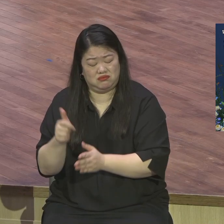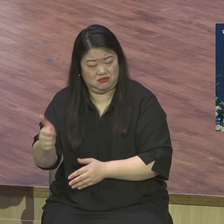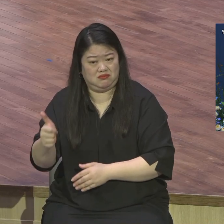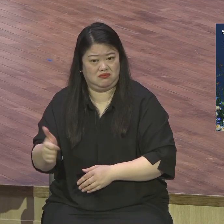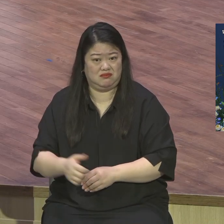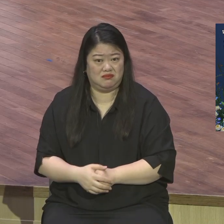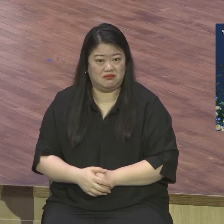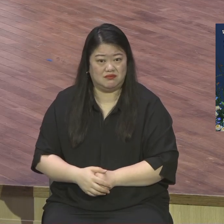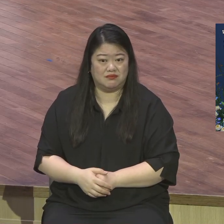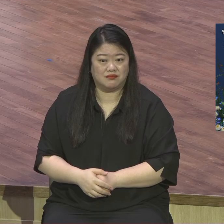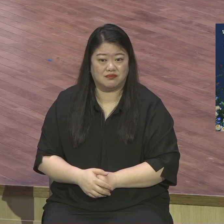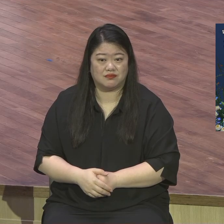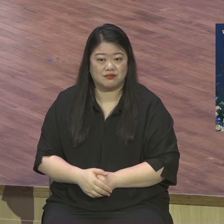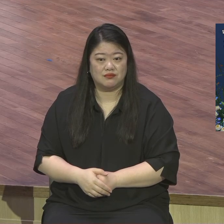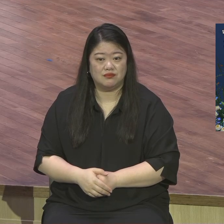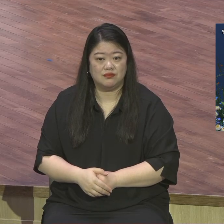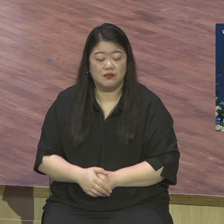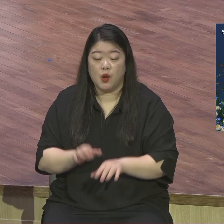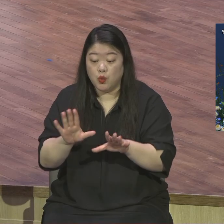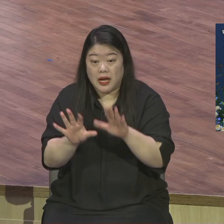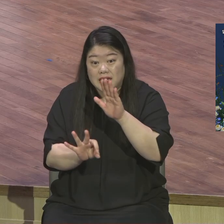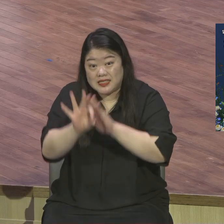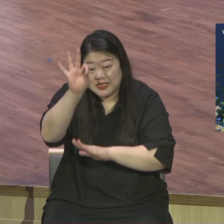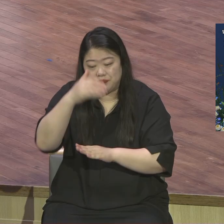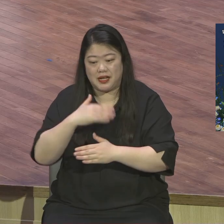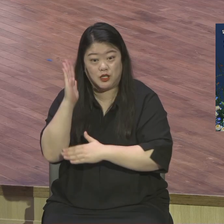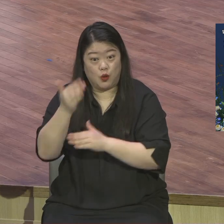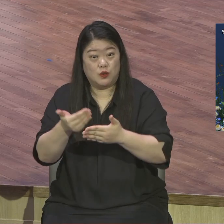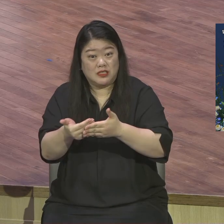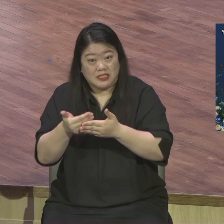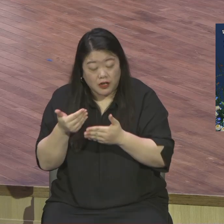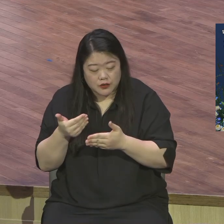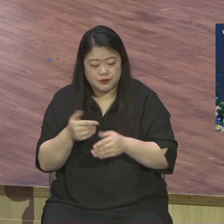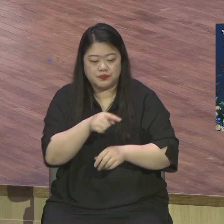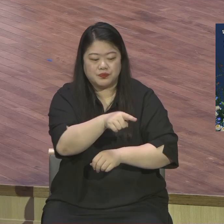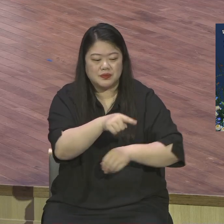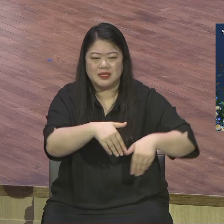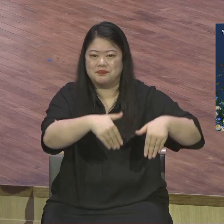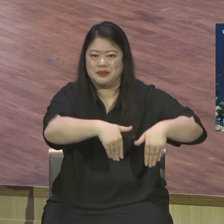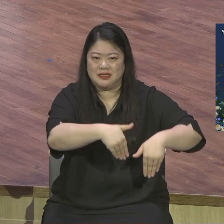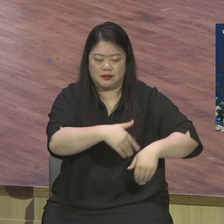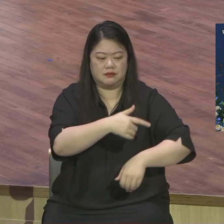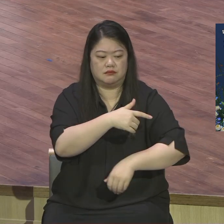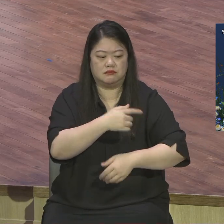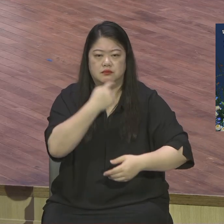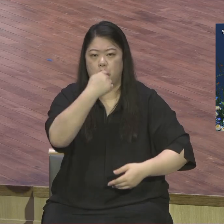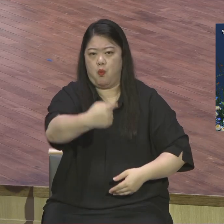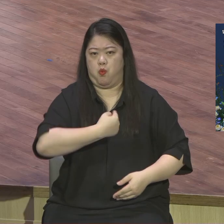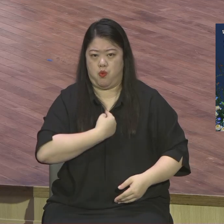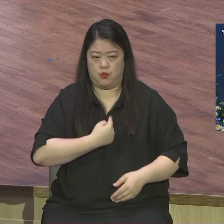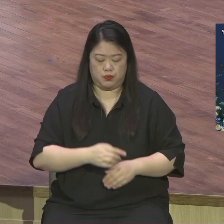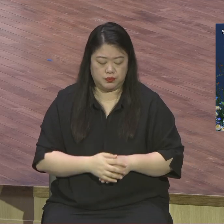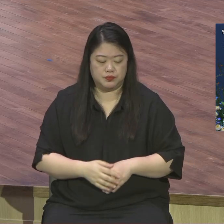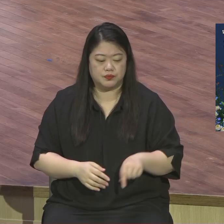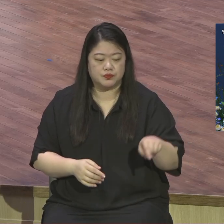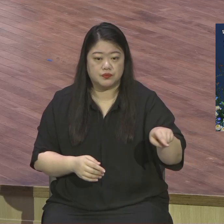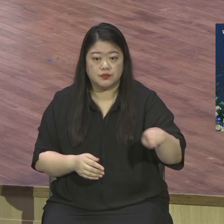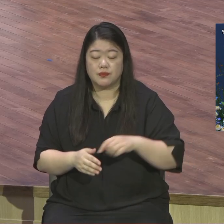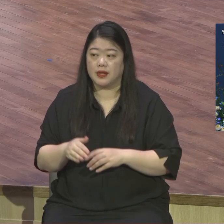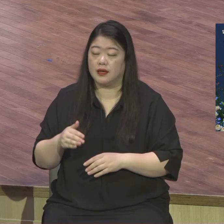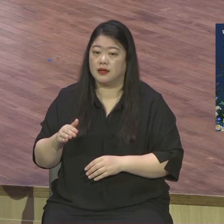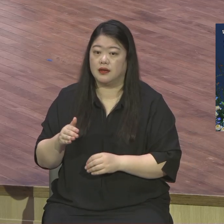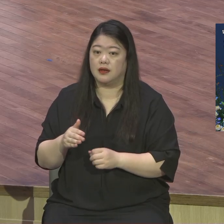하나님 앞에 작정을 해놓고 하나님 앞에 작정해놓고 하나님을 하나님과 얼마 하겠습니다 약정해놓고